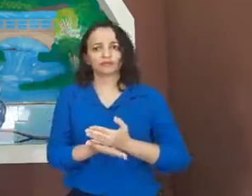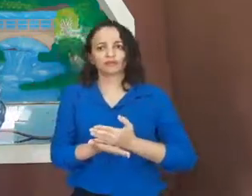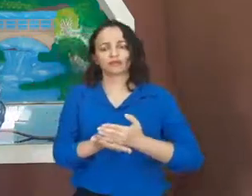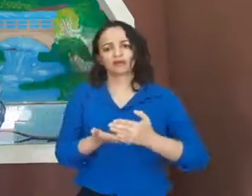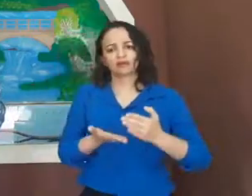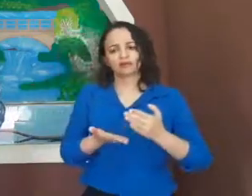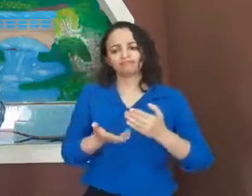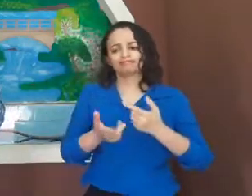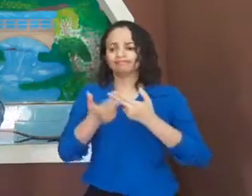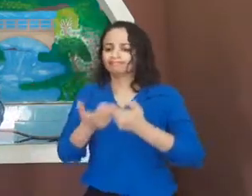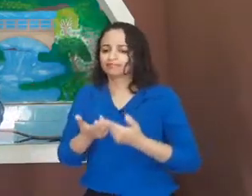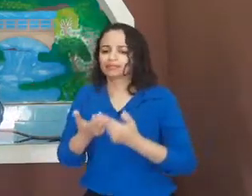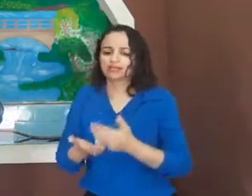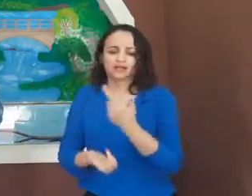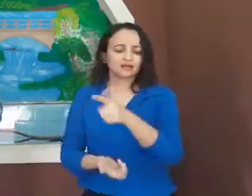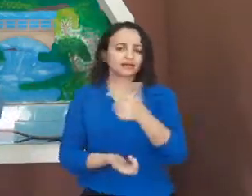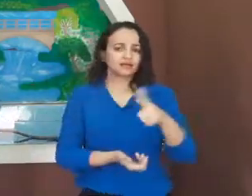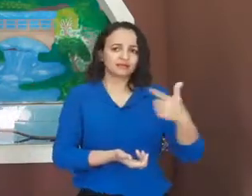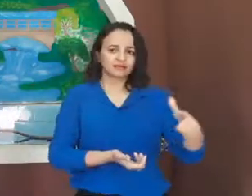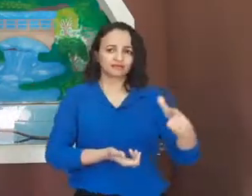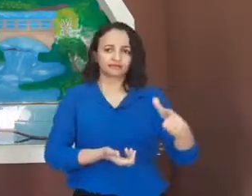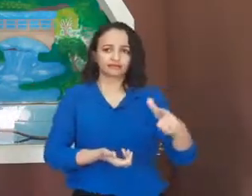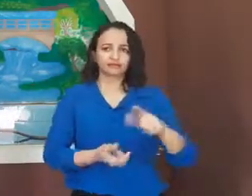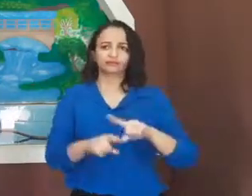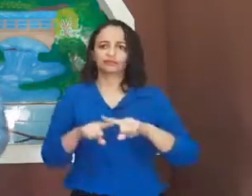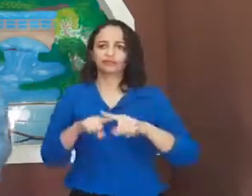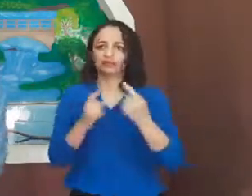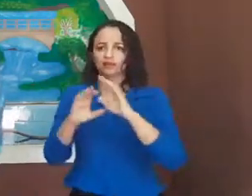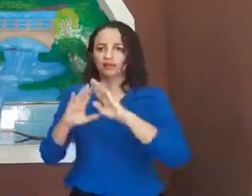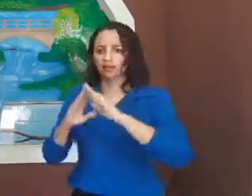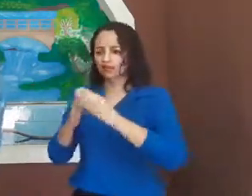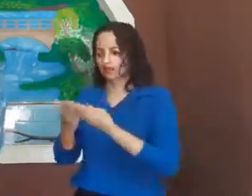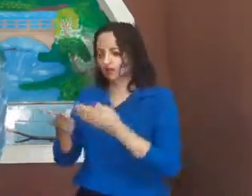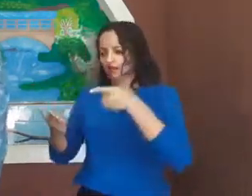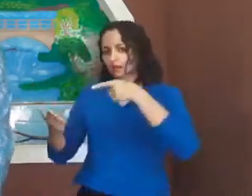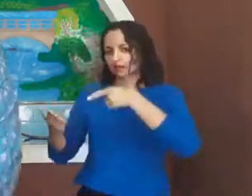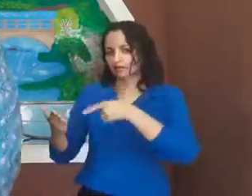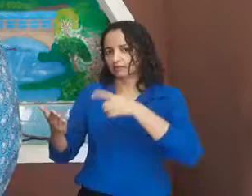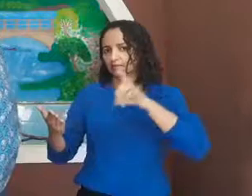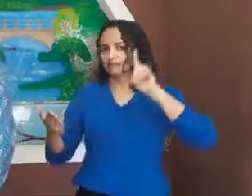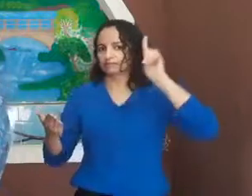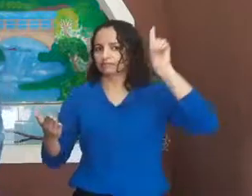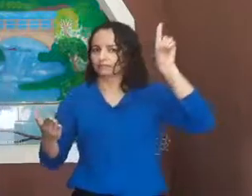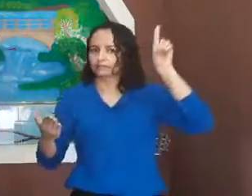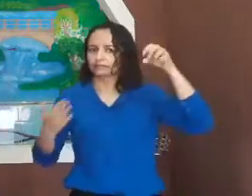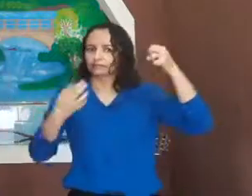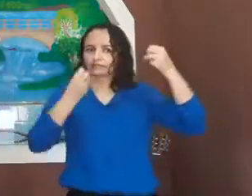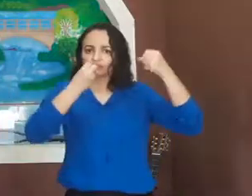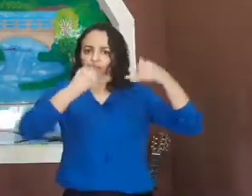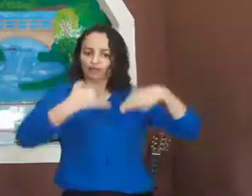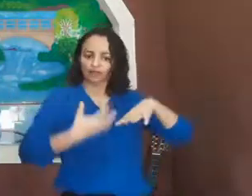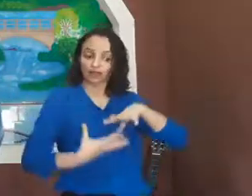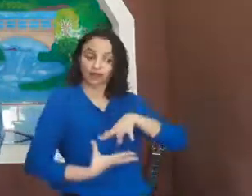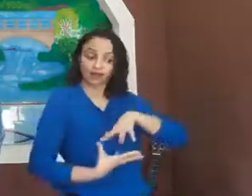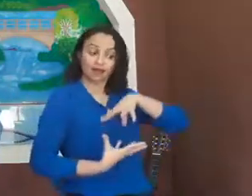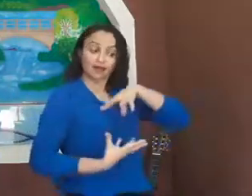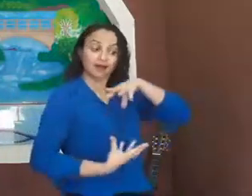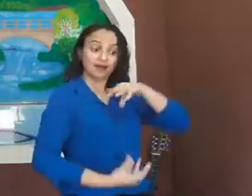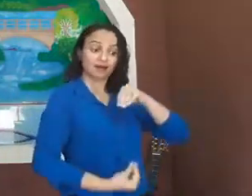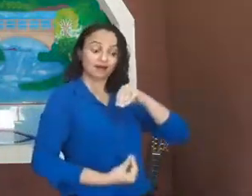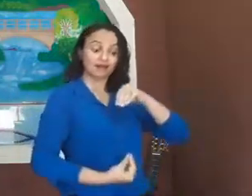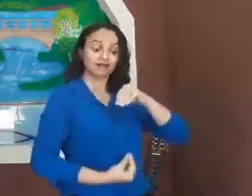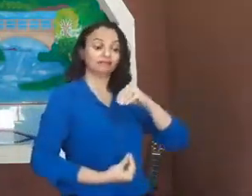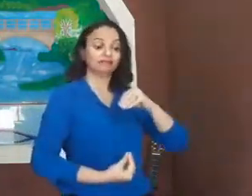termos paciência no Senhor. Mas a Bíblia coloca: a minha alma anseia